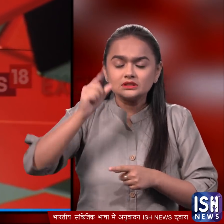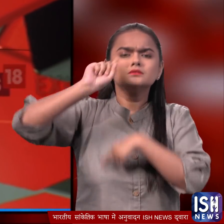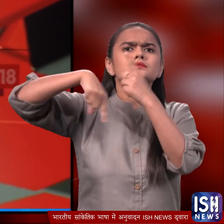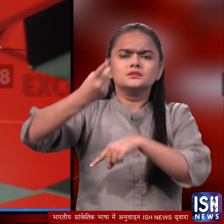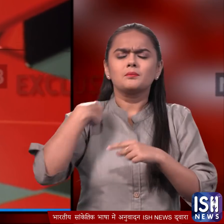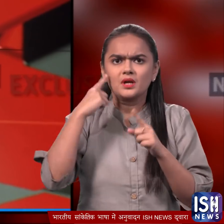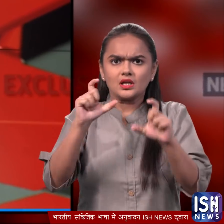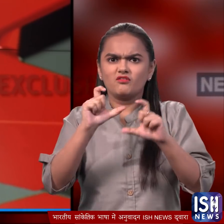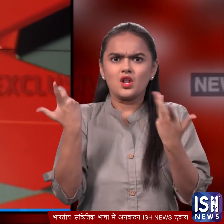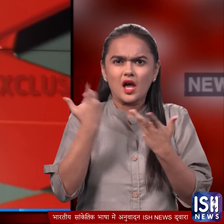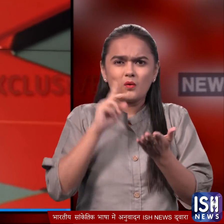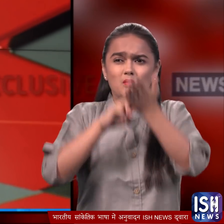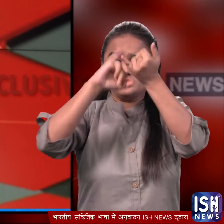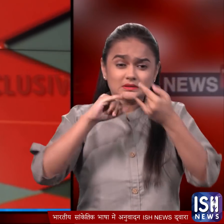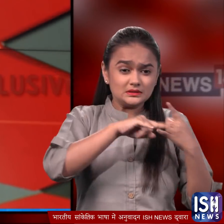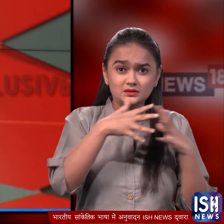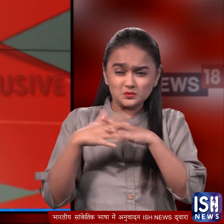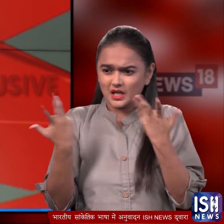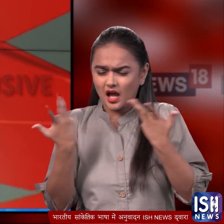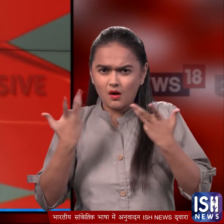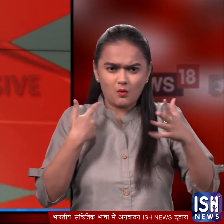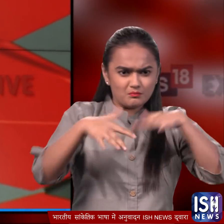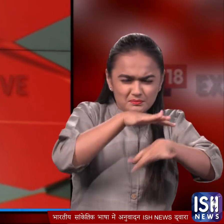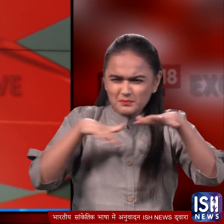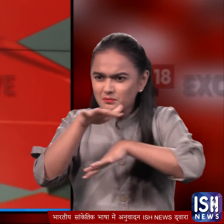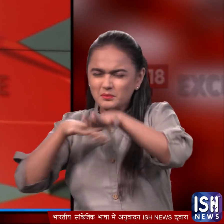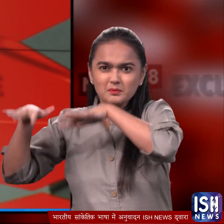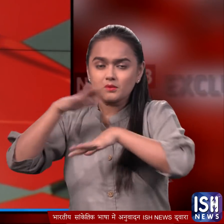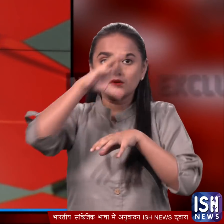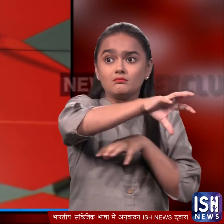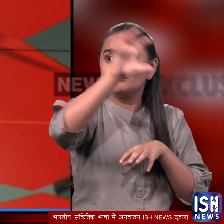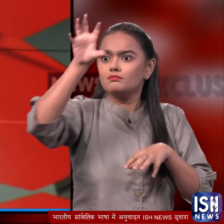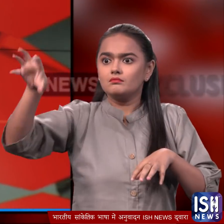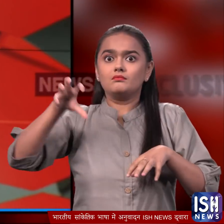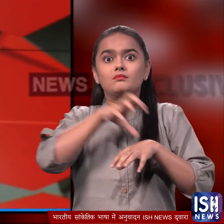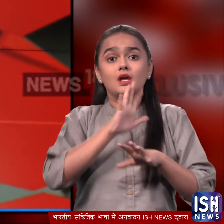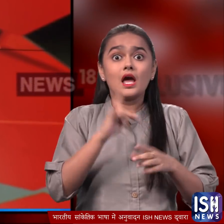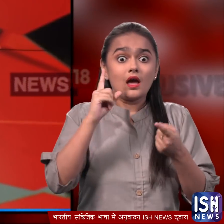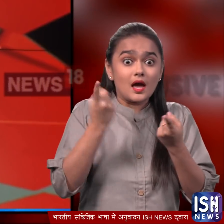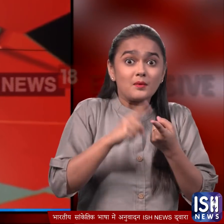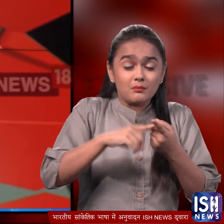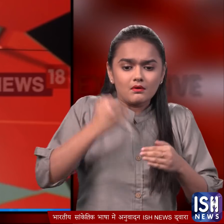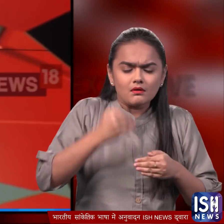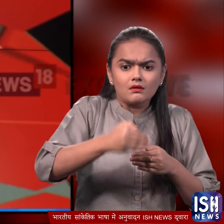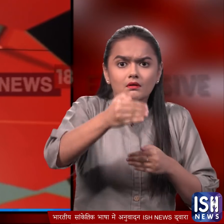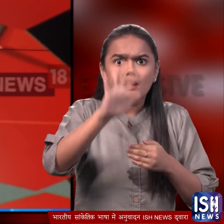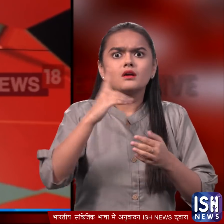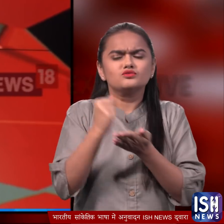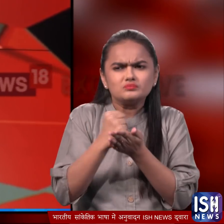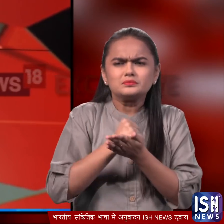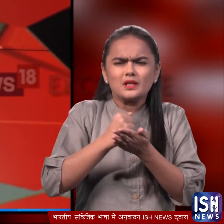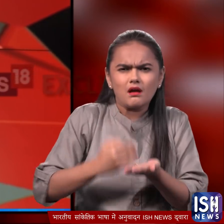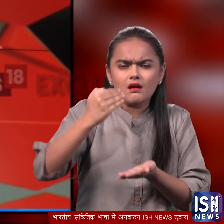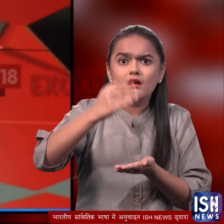ने उत्तर, दक्षिण, पूर्व और पश्चिम क्षेत्र में एनएसजी के रीजनल हब बनाने का फैसला किया, जो समय समय पर ऐसी ट्रेनिंग करती रही है ताकि